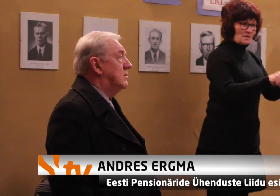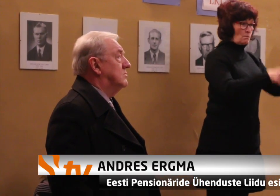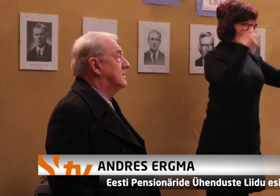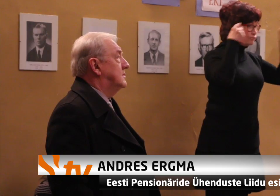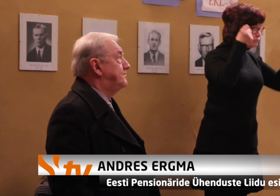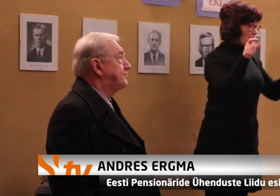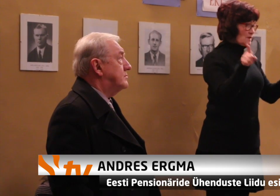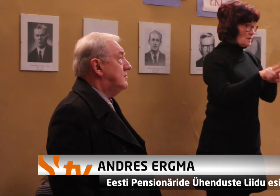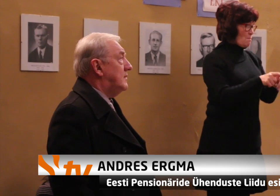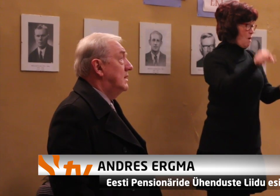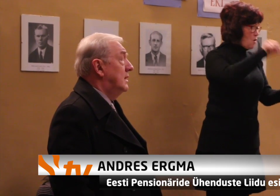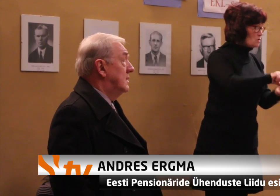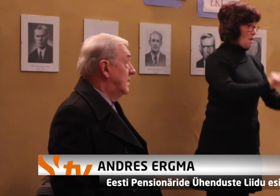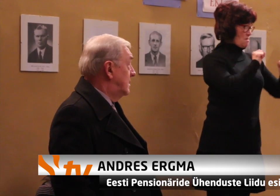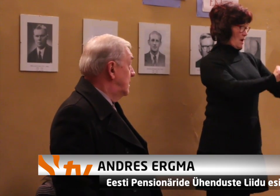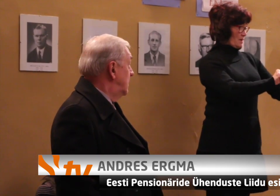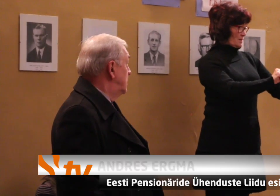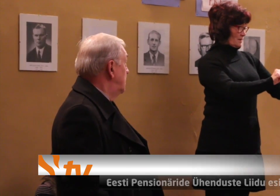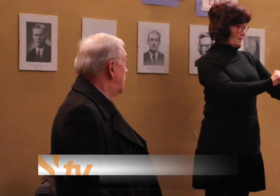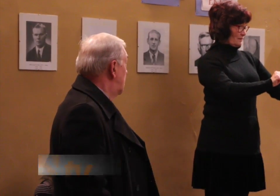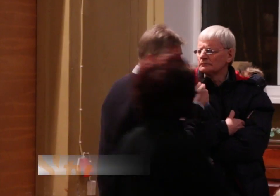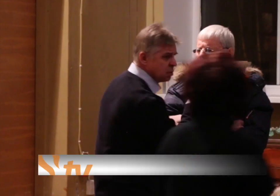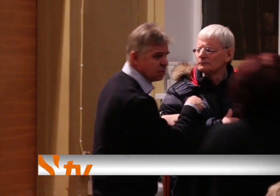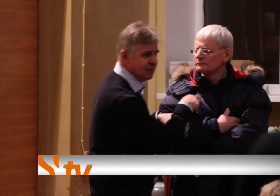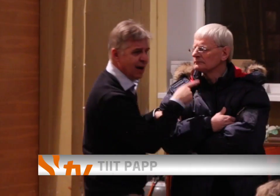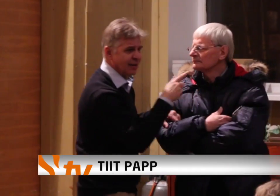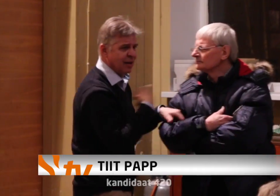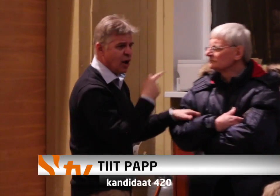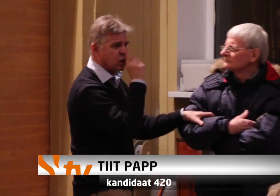teie üritusest. Nii et, nii aga...